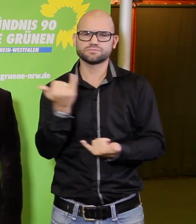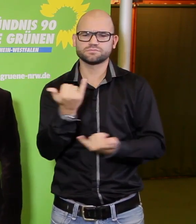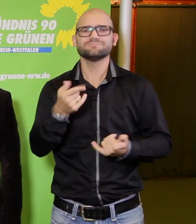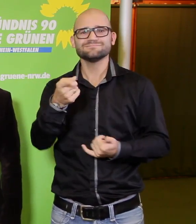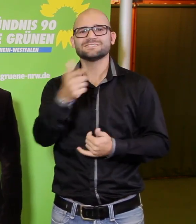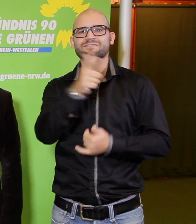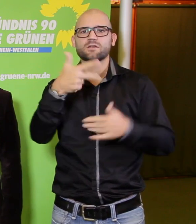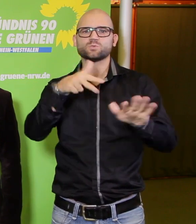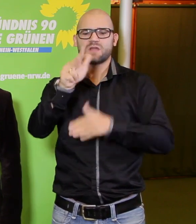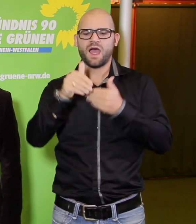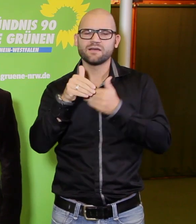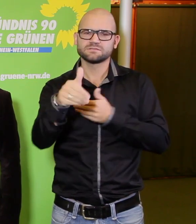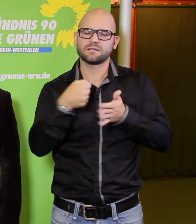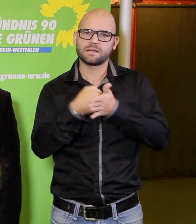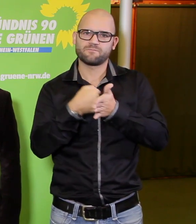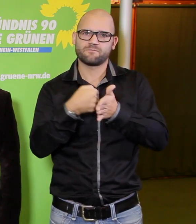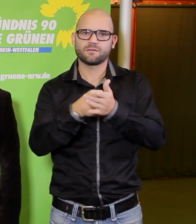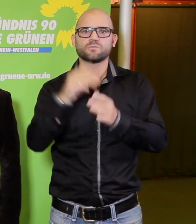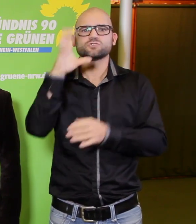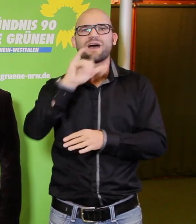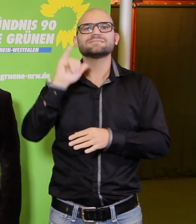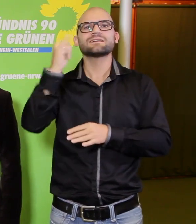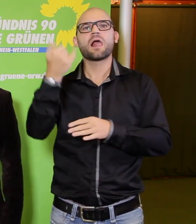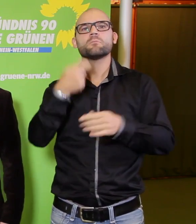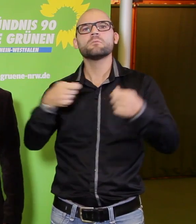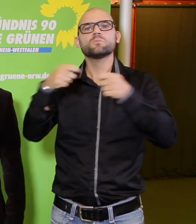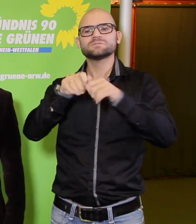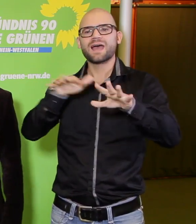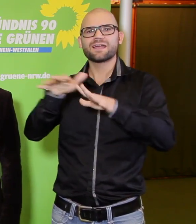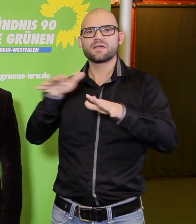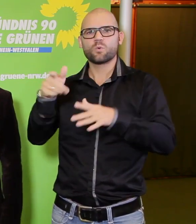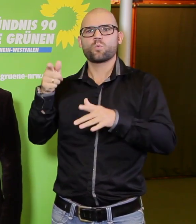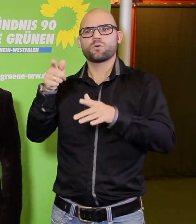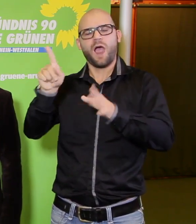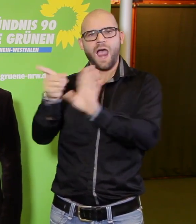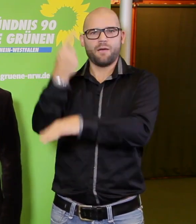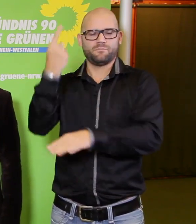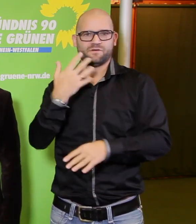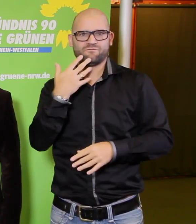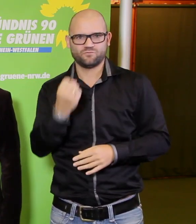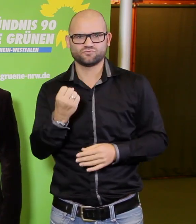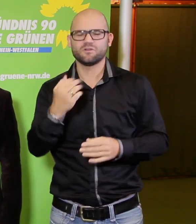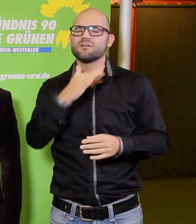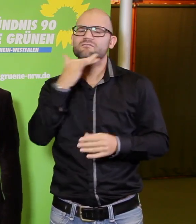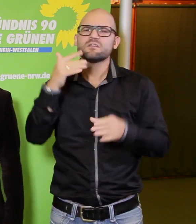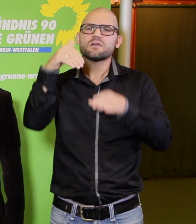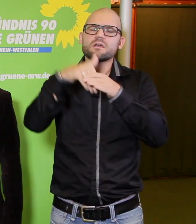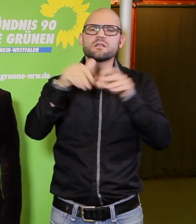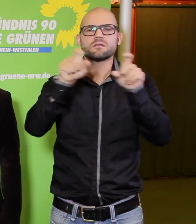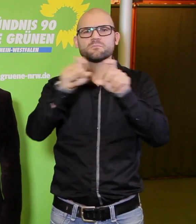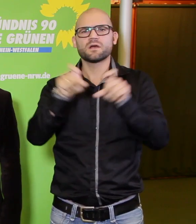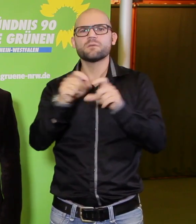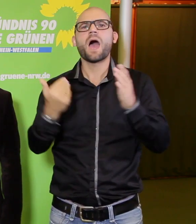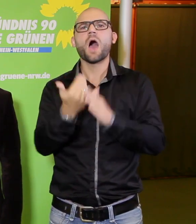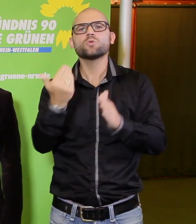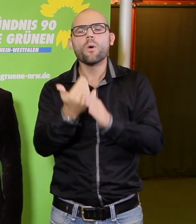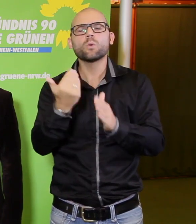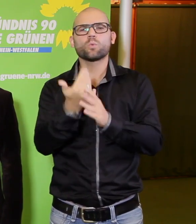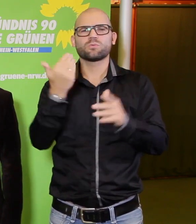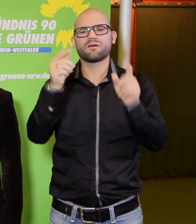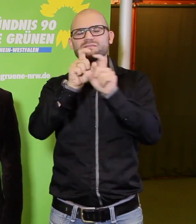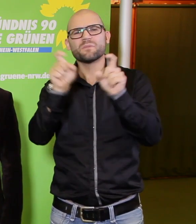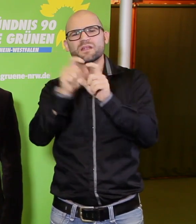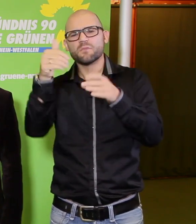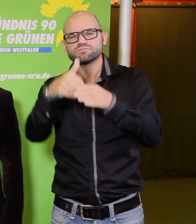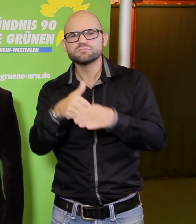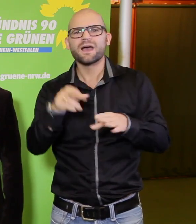wirklich dafür kämpfen werden, die schwarz-gelbe Bundesregierung abzulösen. Eine tolle Mischung aus Erfahrung, aus Erneuerung. Alle Themen sind vertreten, alle Regionen